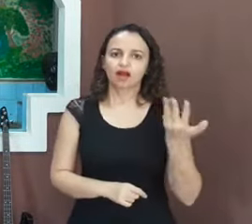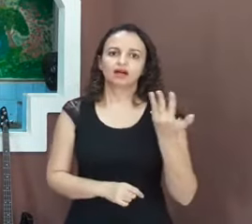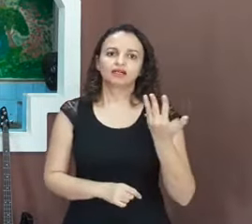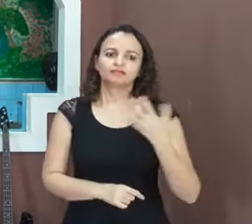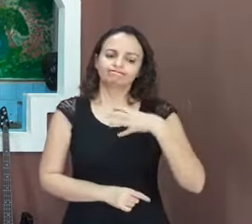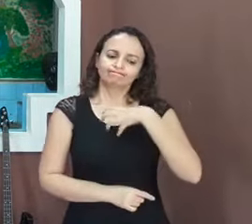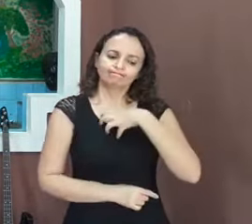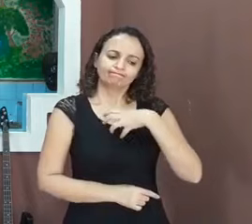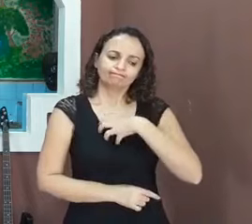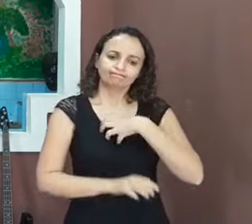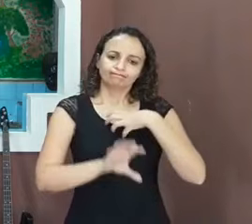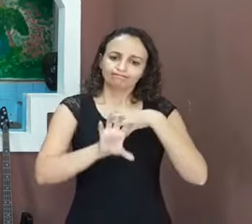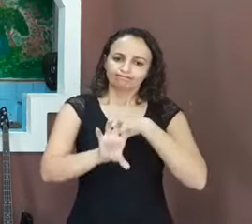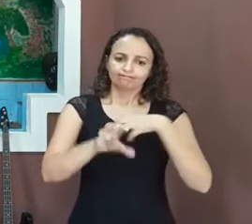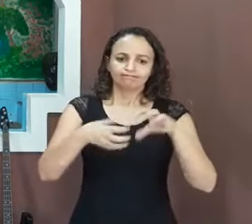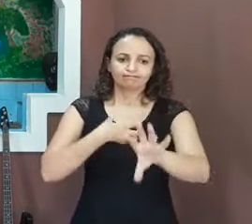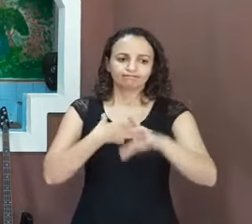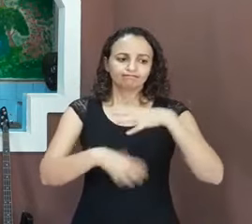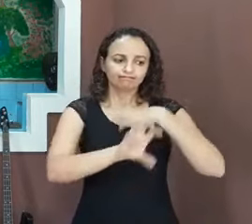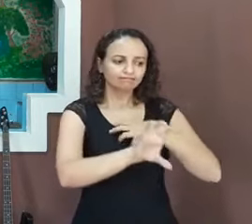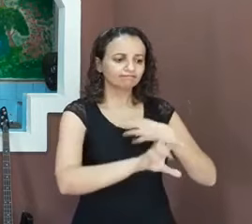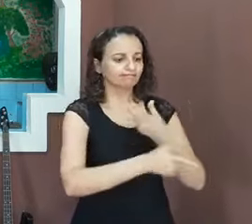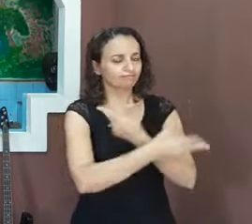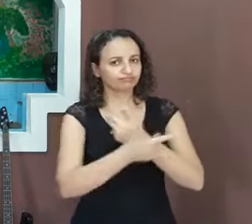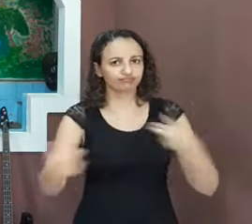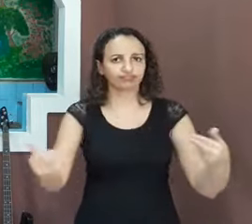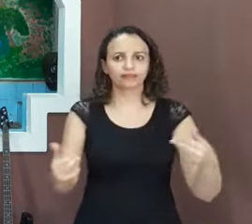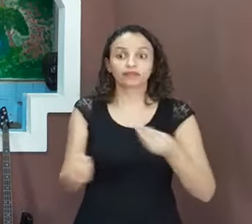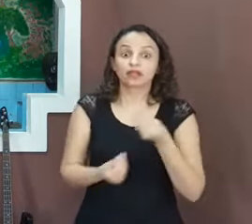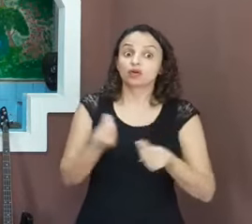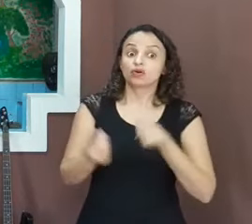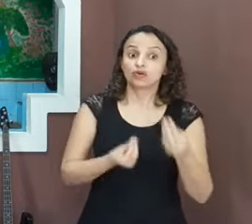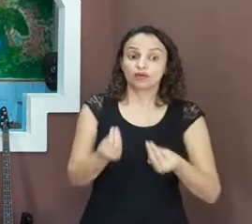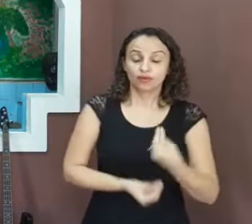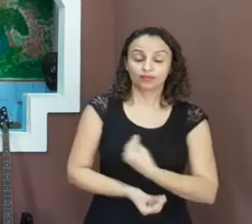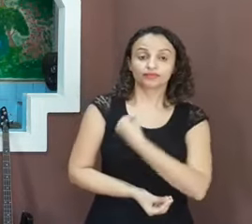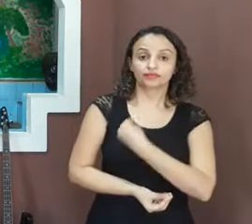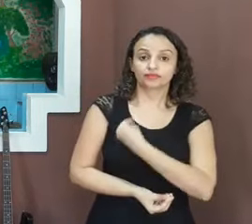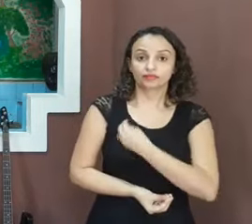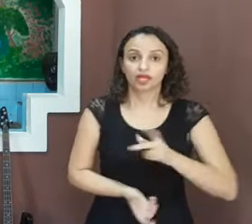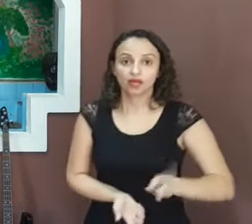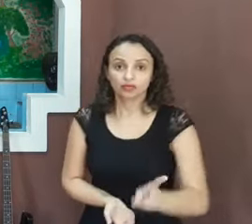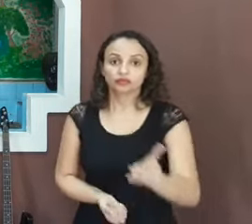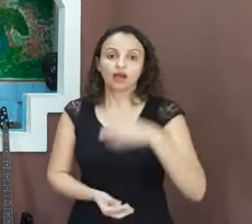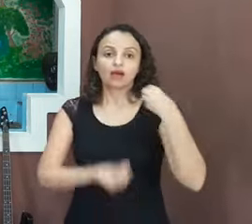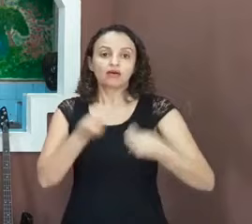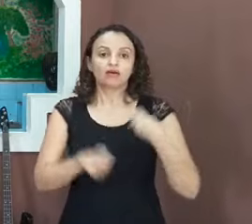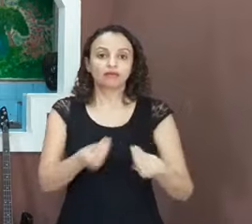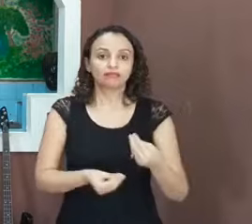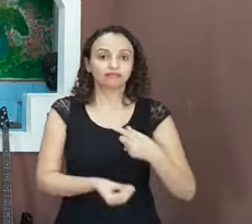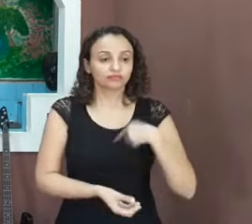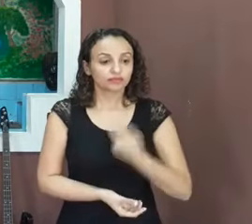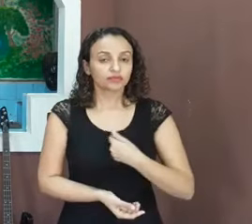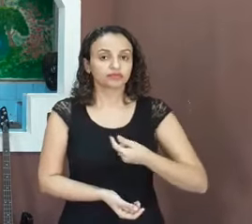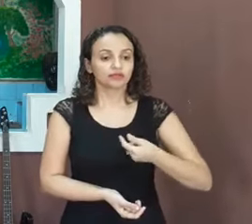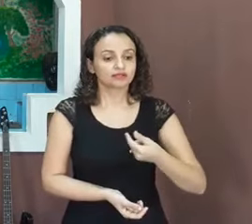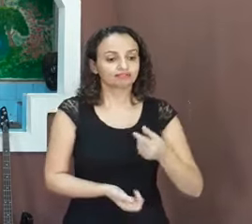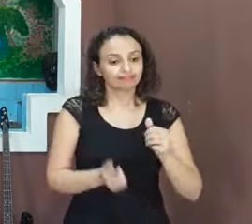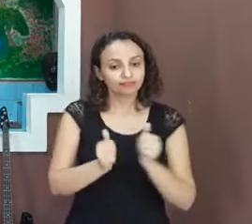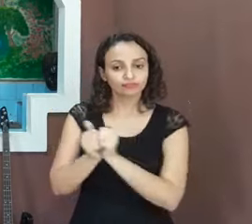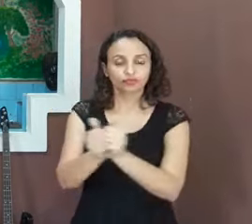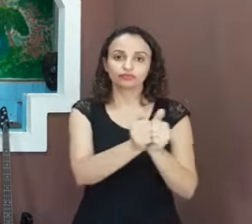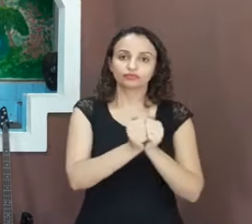por essas situações, tá? E como nós vamos passar por elas? Como que nós vamos estar com elas?